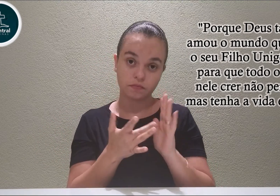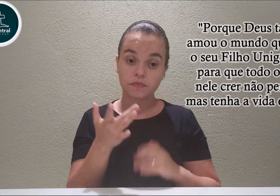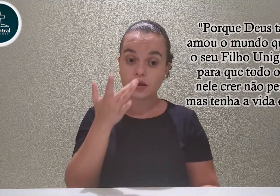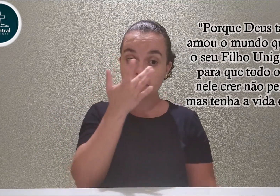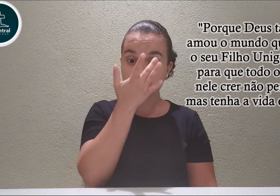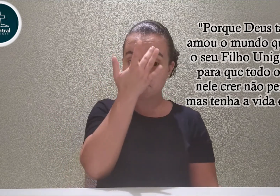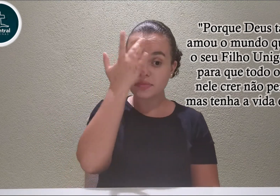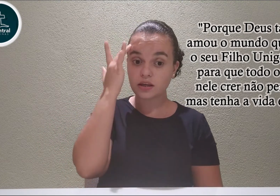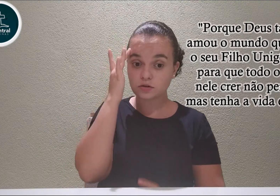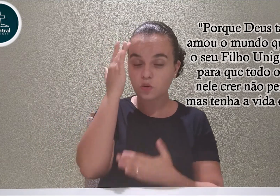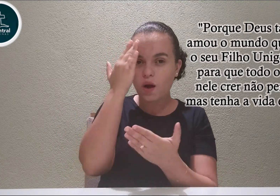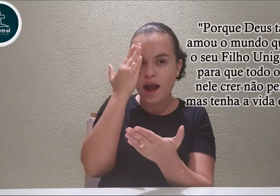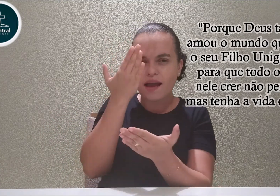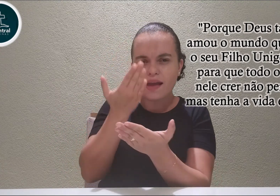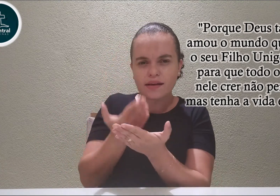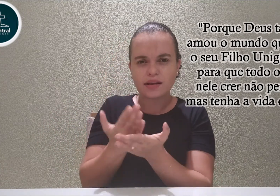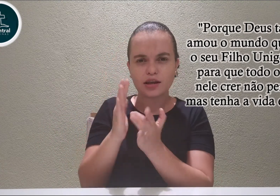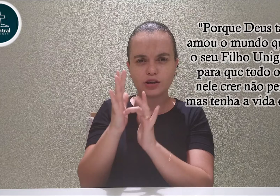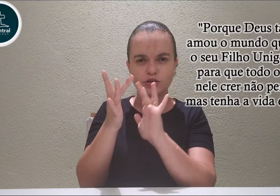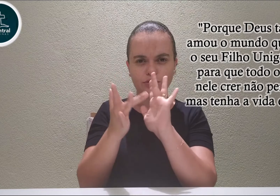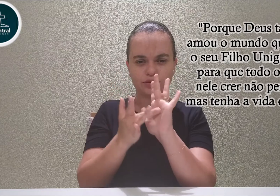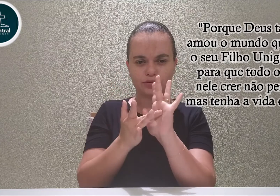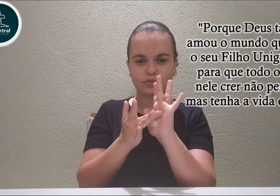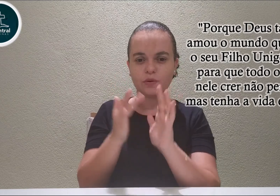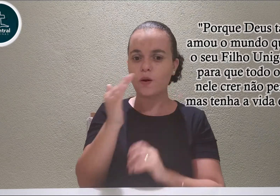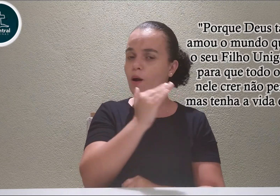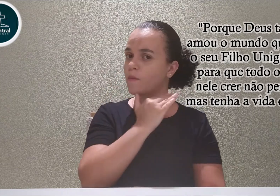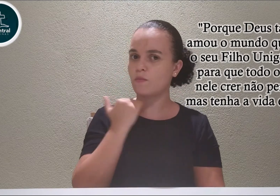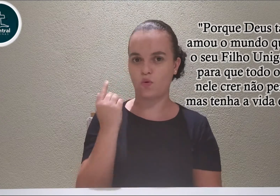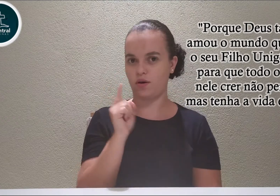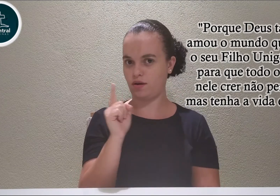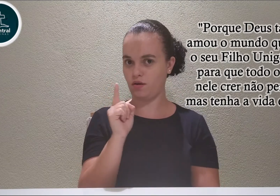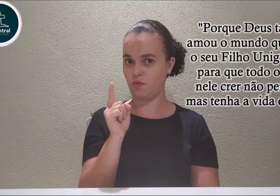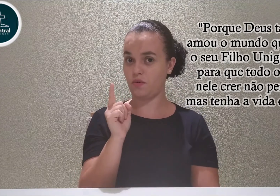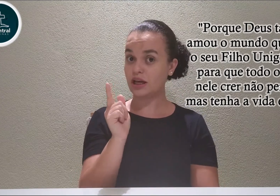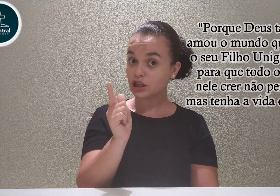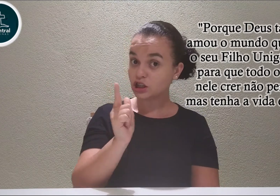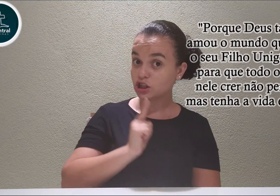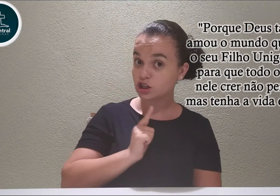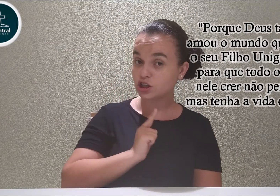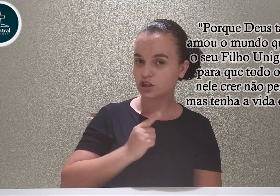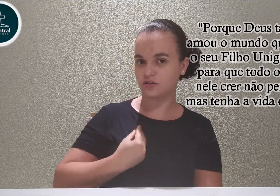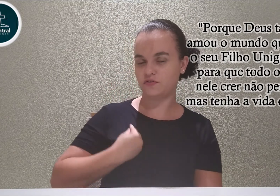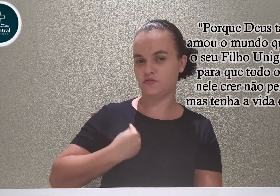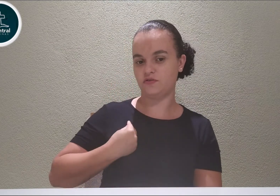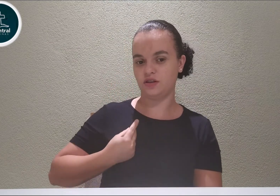unigênito, para que todo aquele que nele crer não